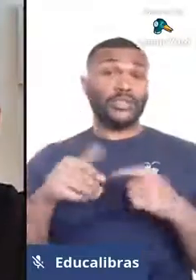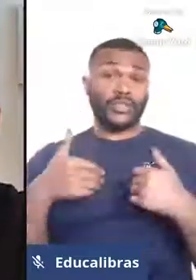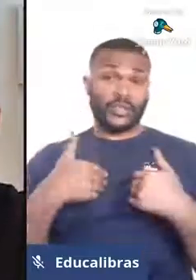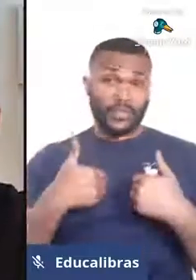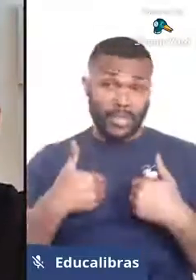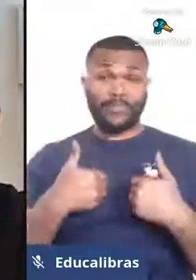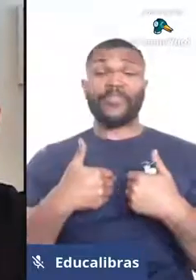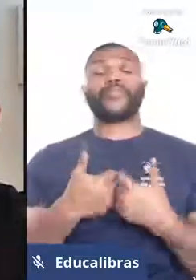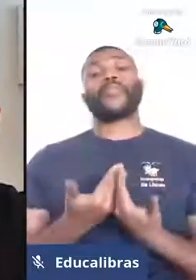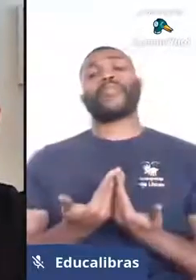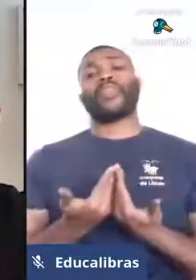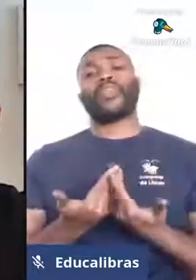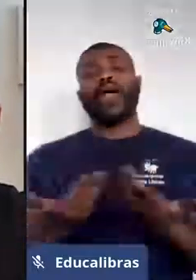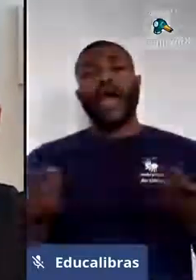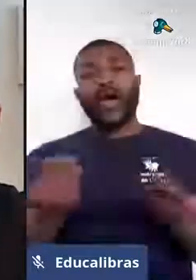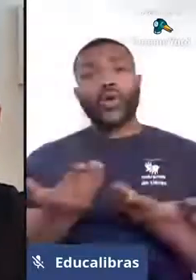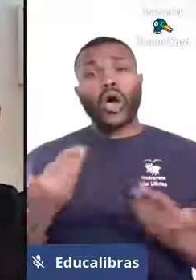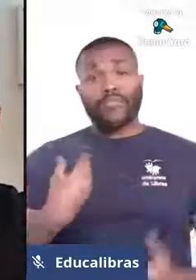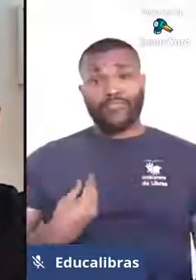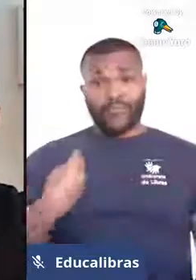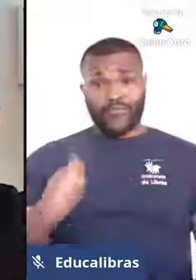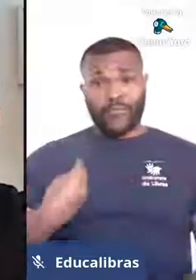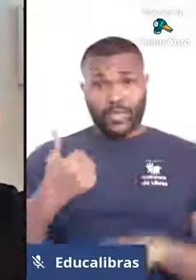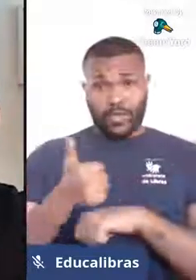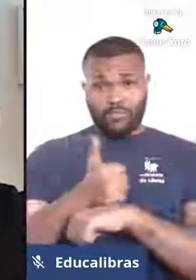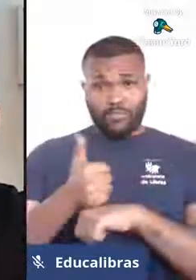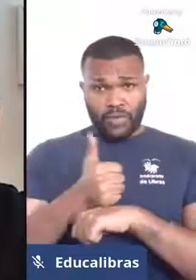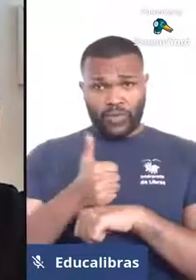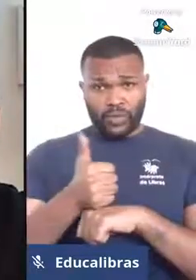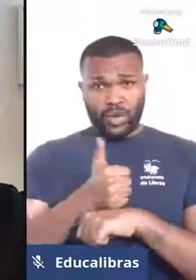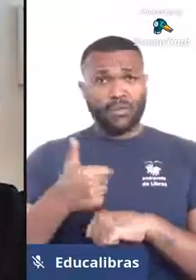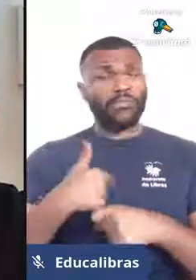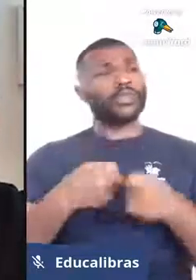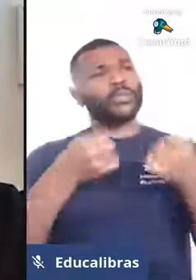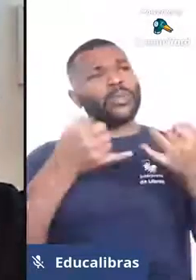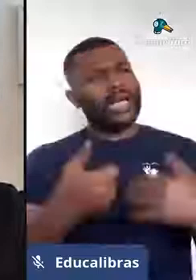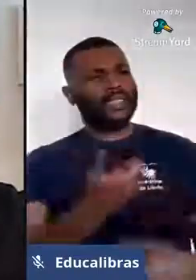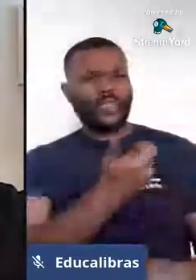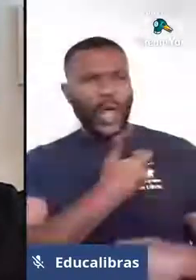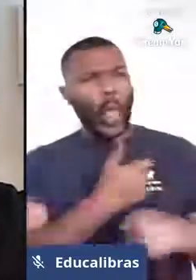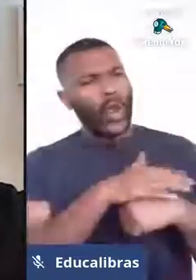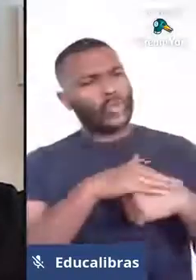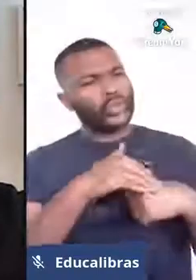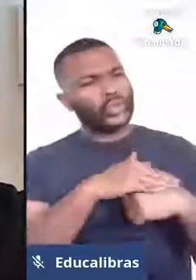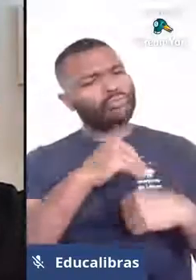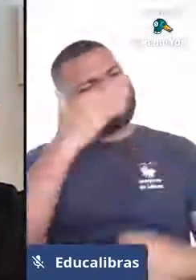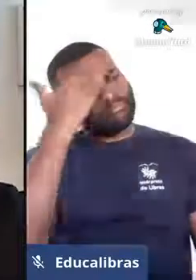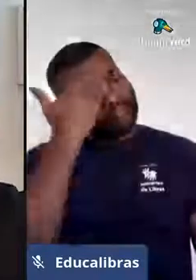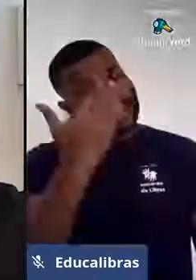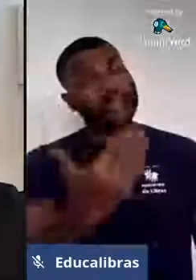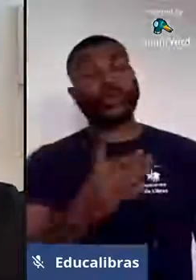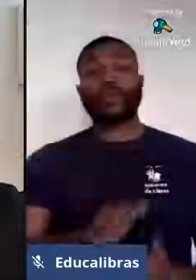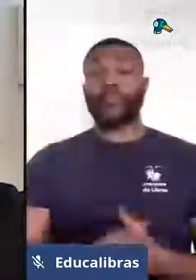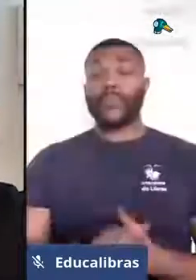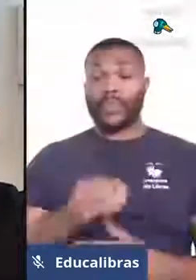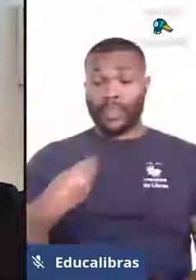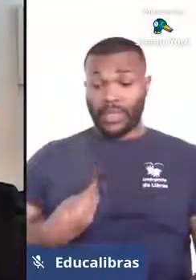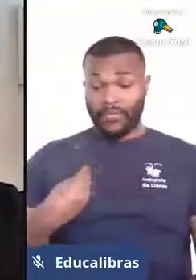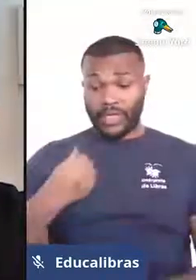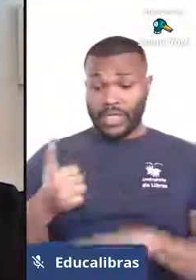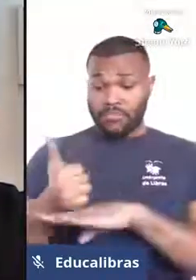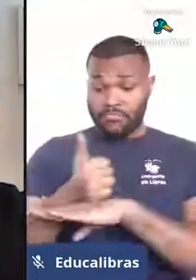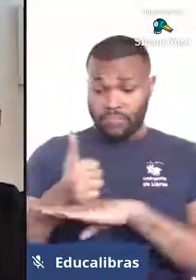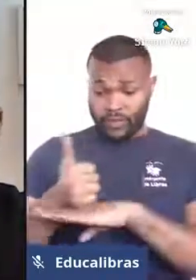pouco da minha carreira, eu agradeço o elogio, eu acho que a carreira é sempre um misto